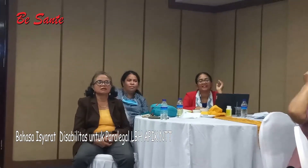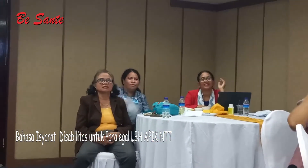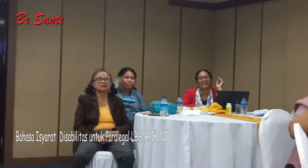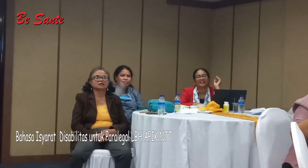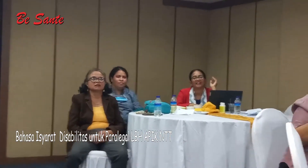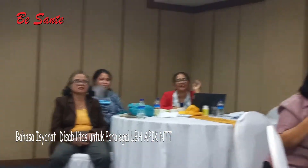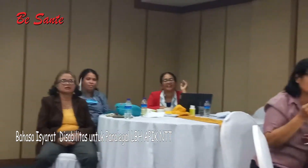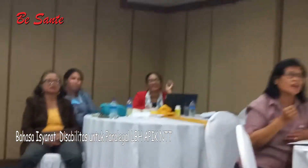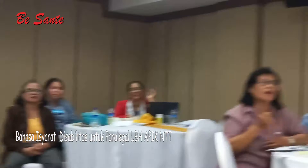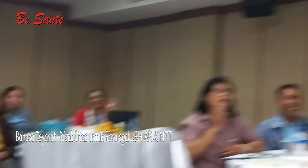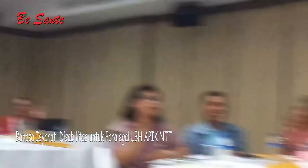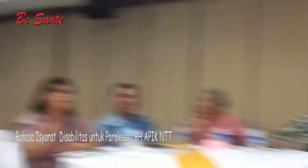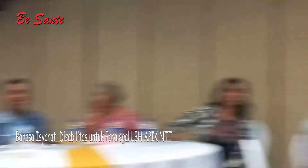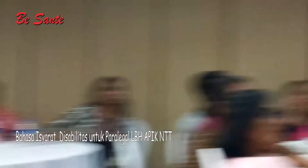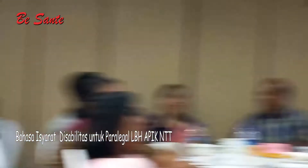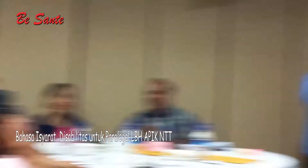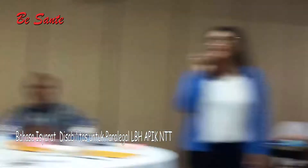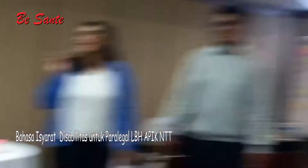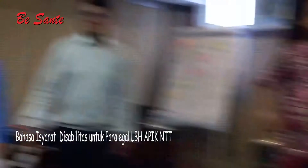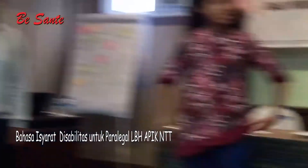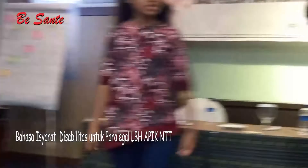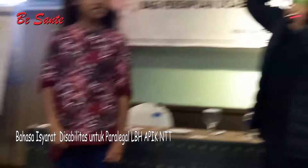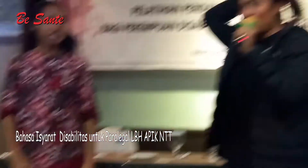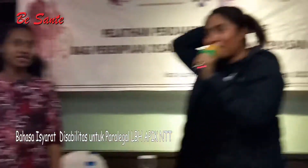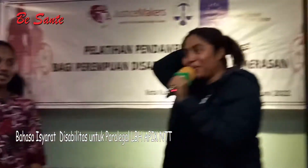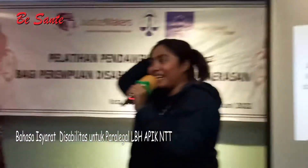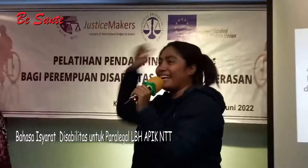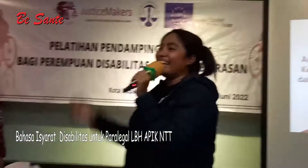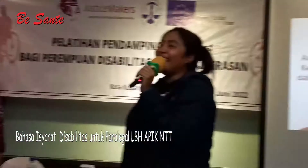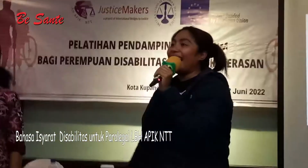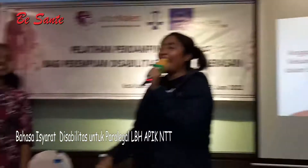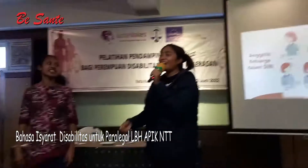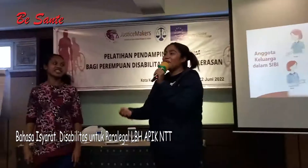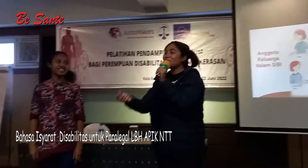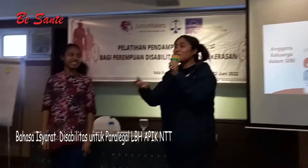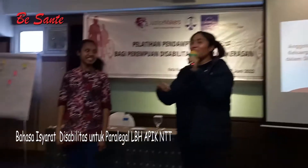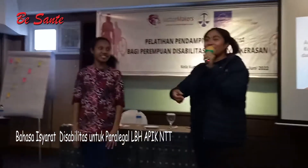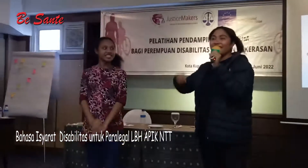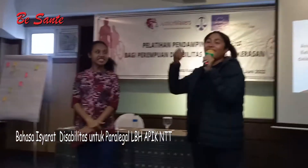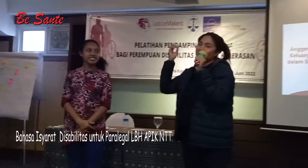Tergantung mau pakai mana. Mama pakai bedaku, mau pakai anti, mama konde. Ah, kalau mau sama konde kan lah